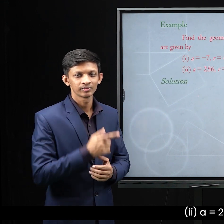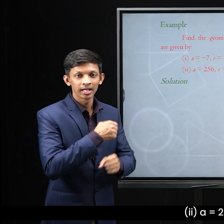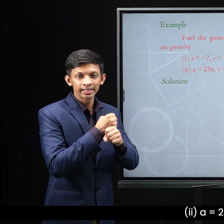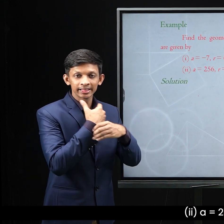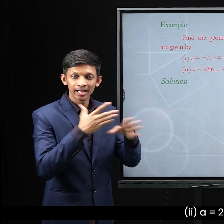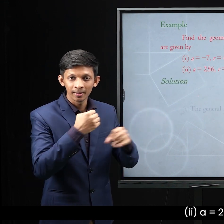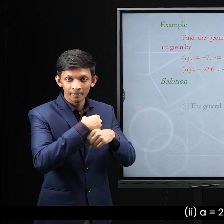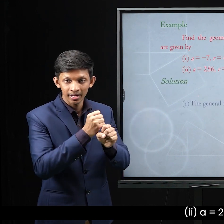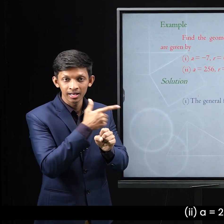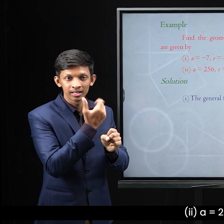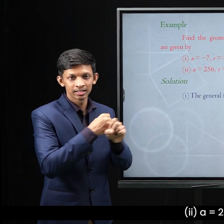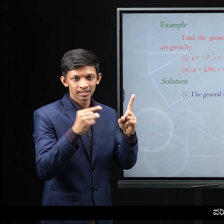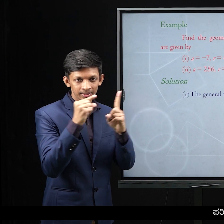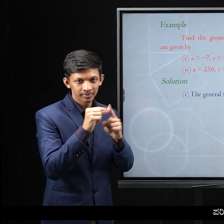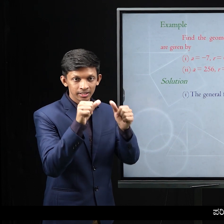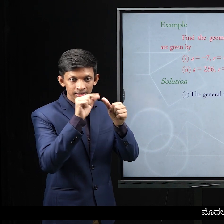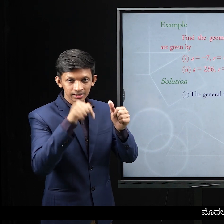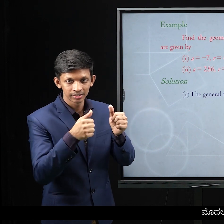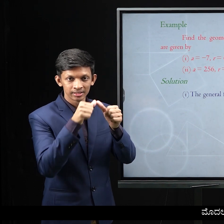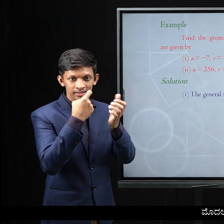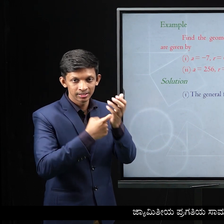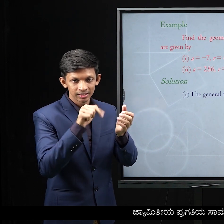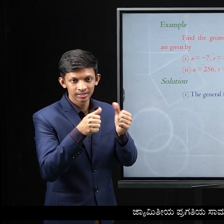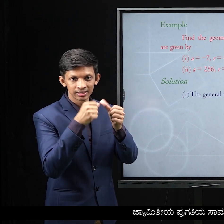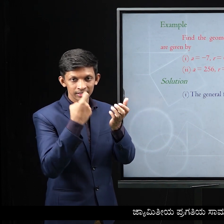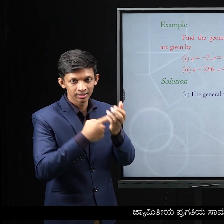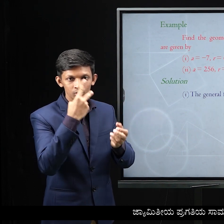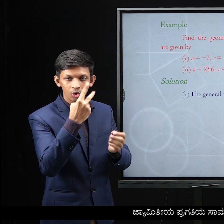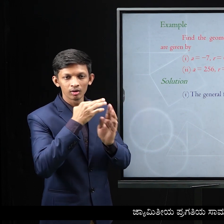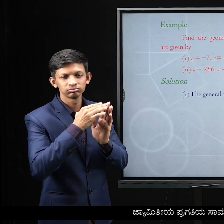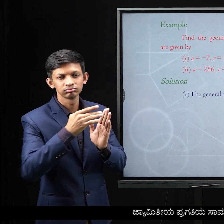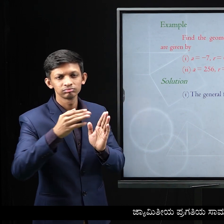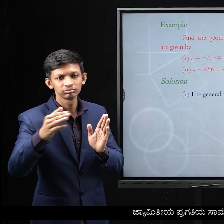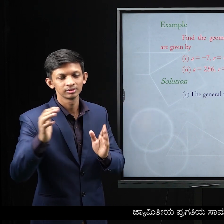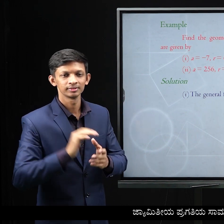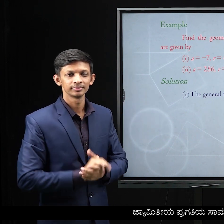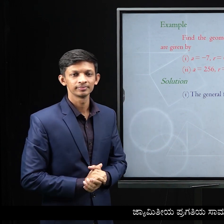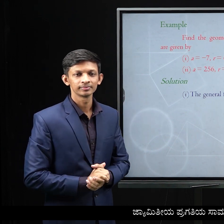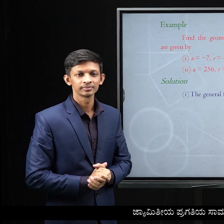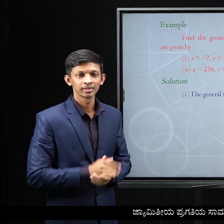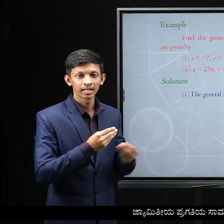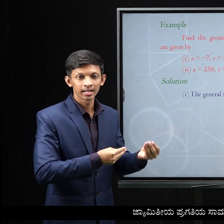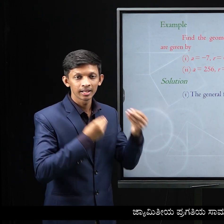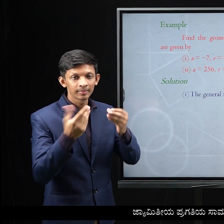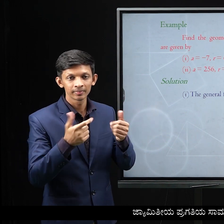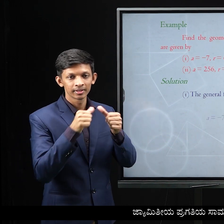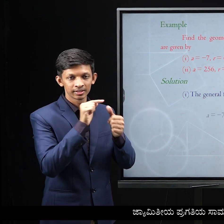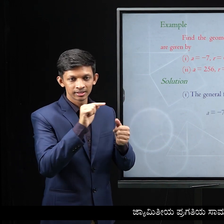ಟು 0.5. ಪರಿಹಾರ. ಮೊದಲನೇ ಪ್ರಶ್ನೆ, ಜಾಮಿತಿಯ ಪ್ರಗತಿಯ ಸಾಮಾನ್ಯ ರೂಪವು AR 2 ಹೀಗೆ.